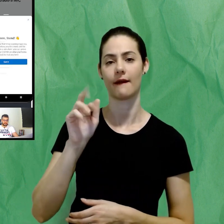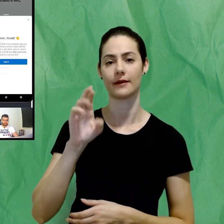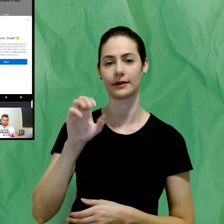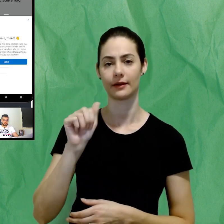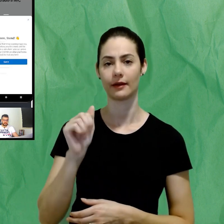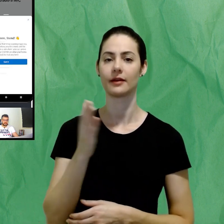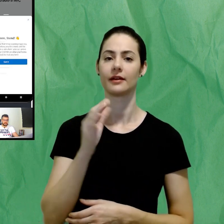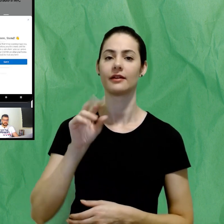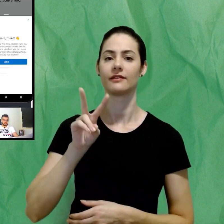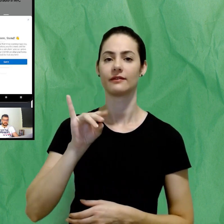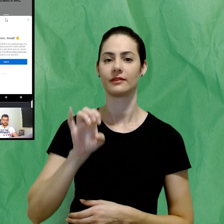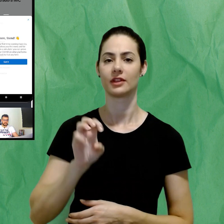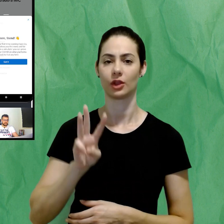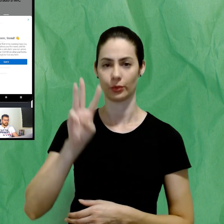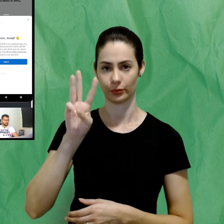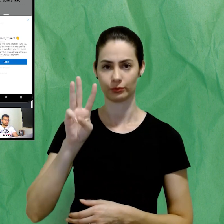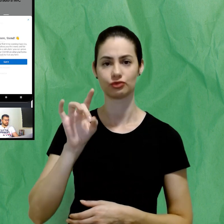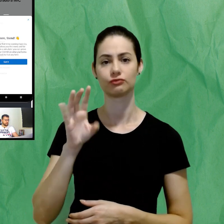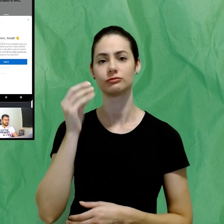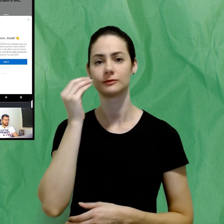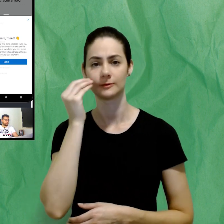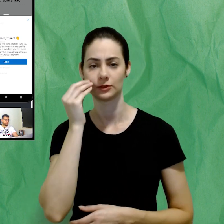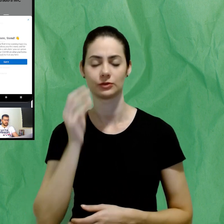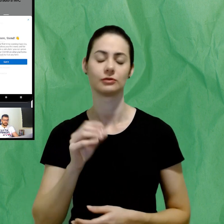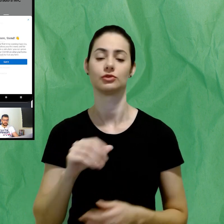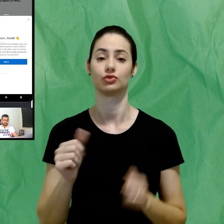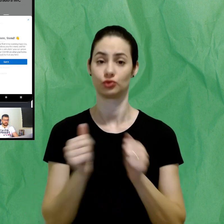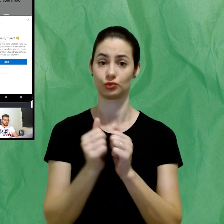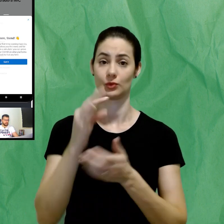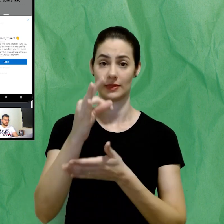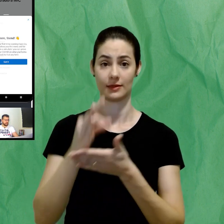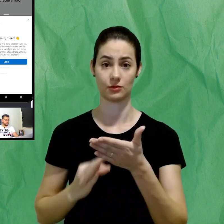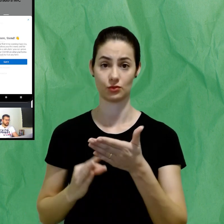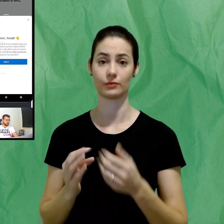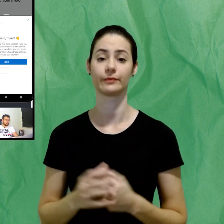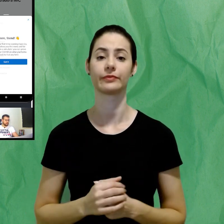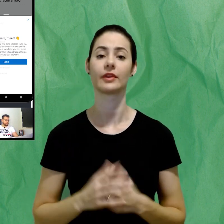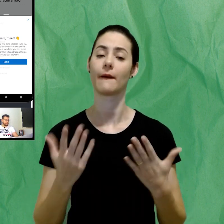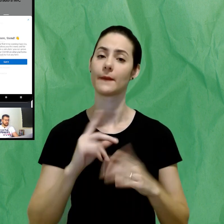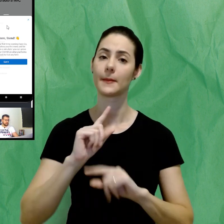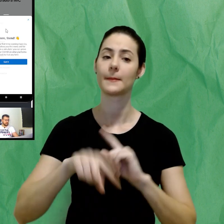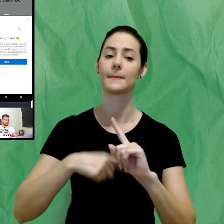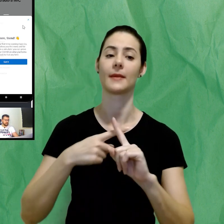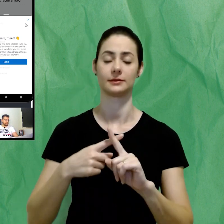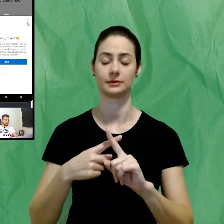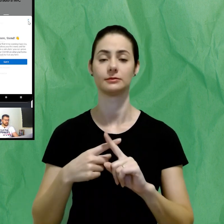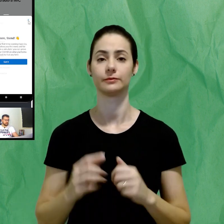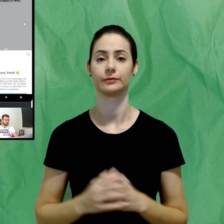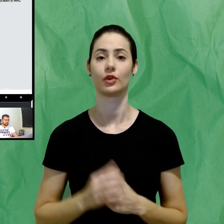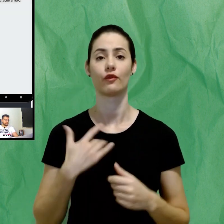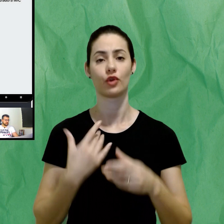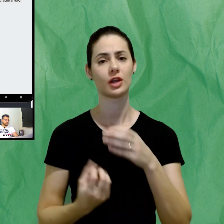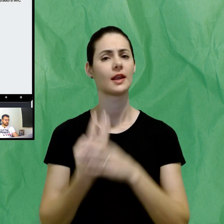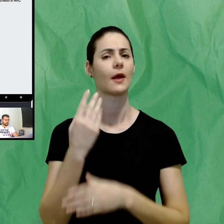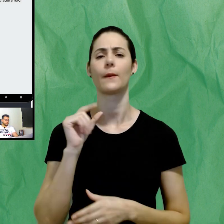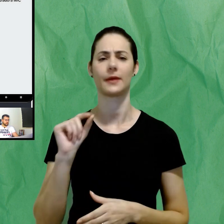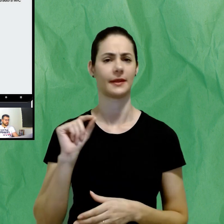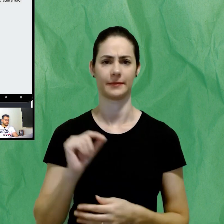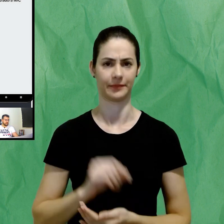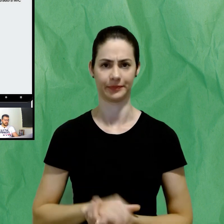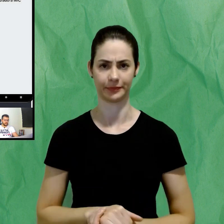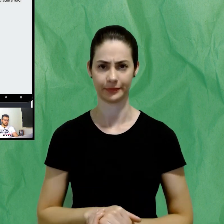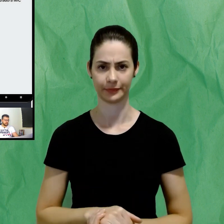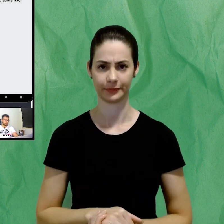text. E agora a gente vai fazer mais componentes. Então, eu vou criar aqui o seguinte.